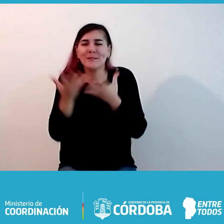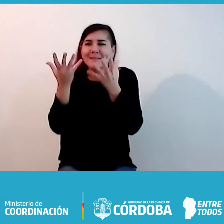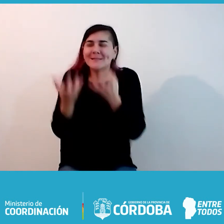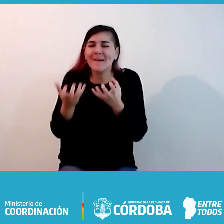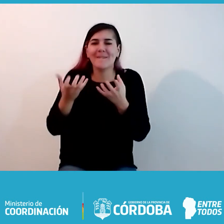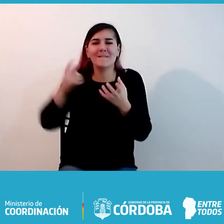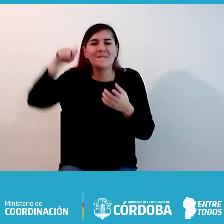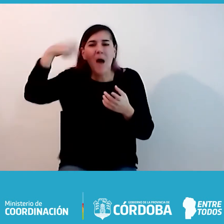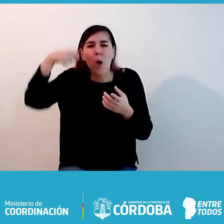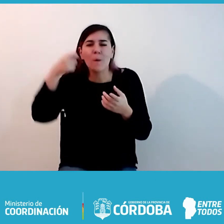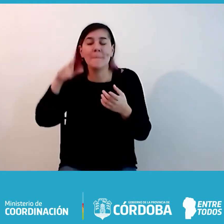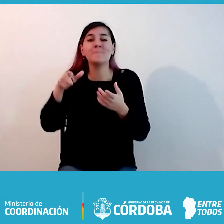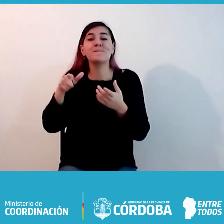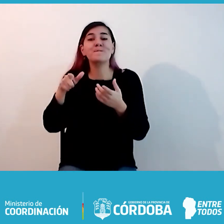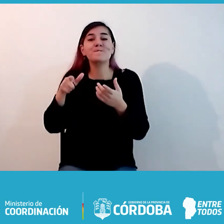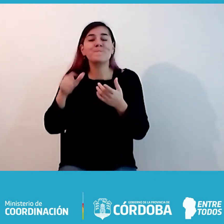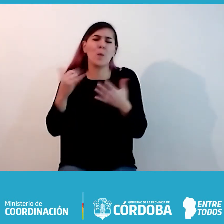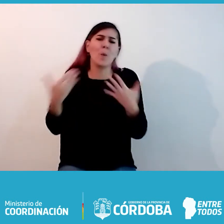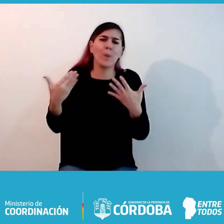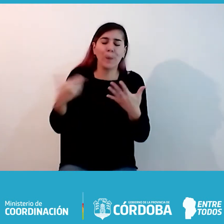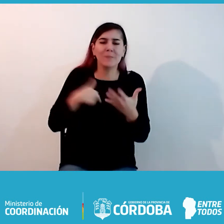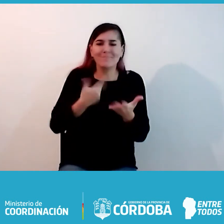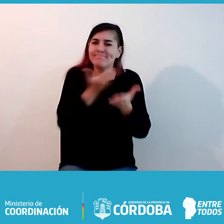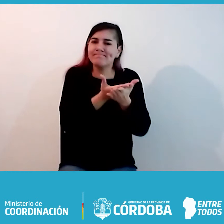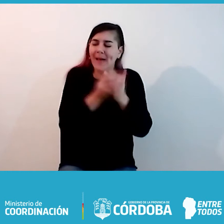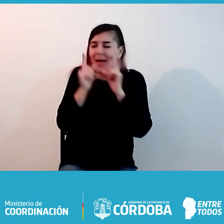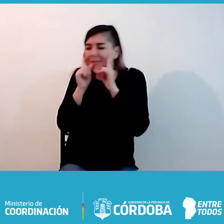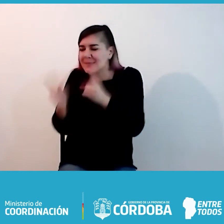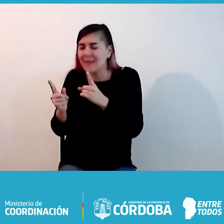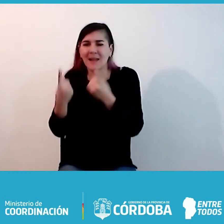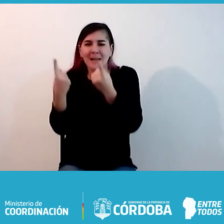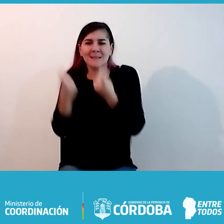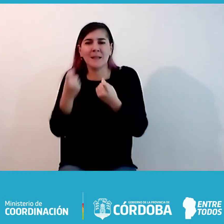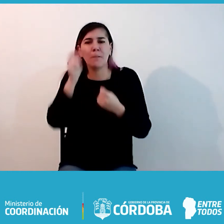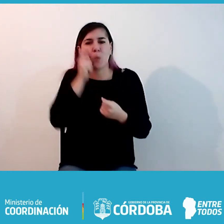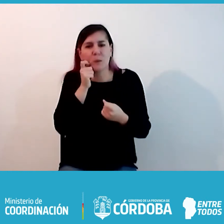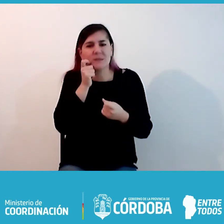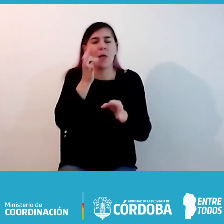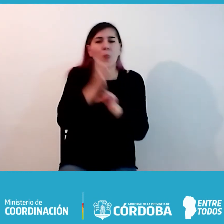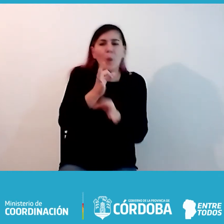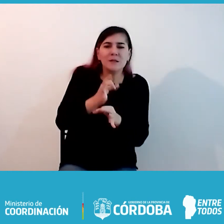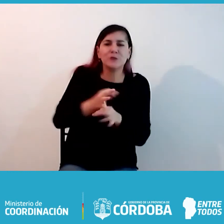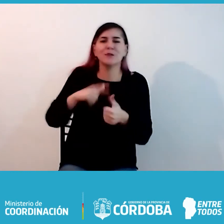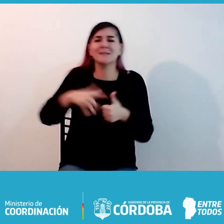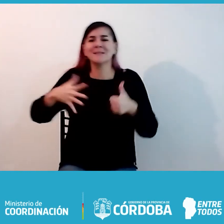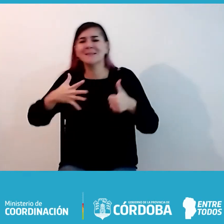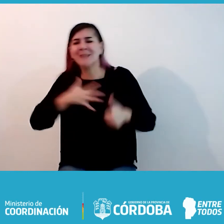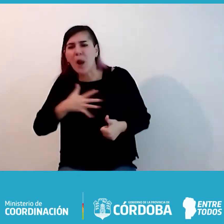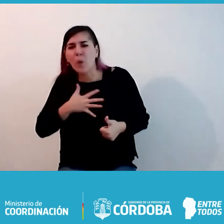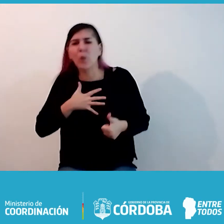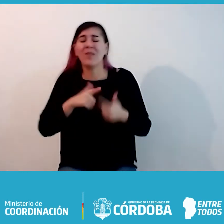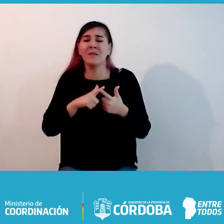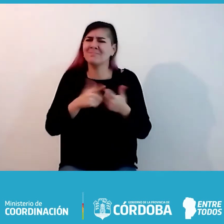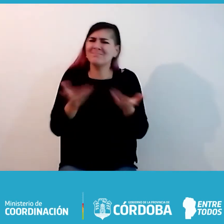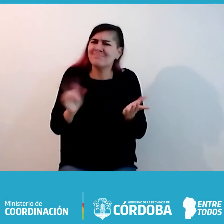supuesto. Solicito se atiendan las necesidades de Punilla, educación, salud, antes que una